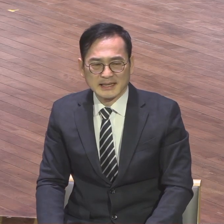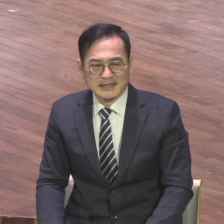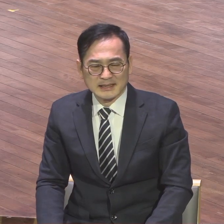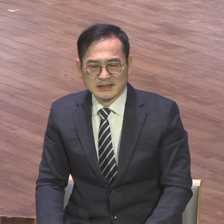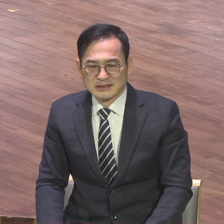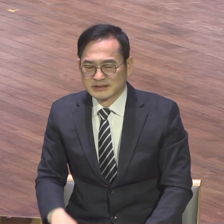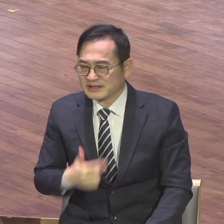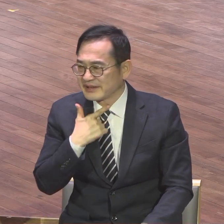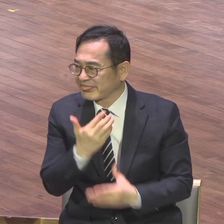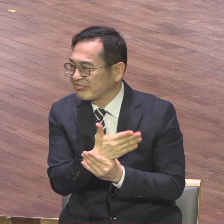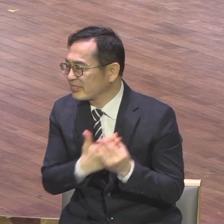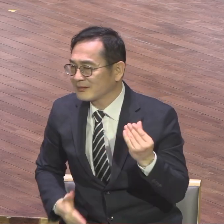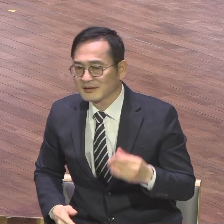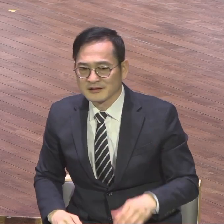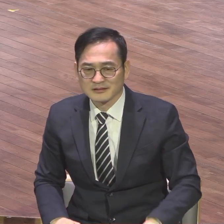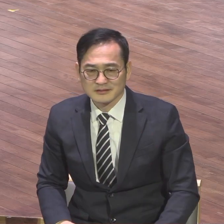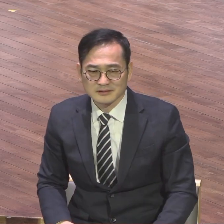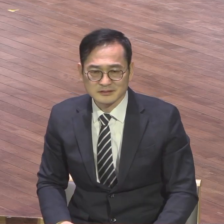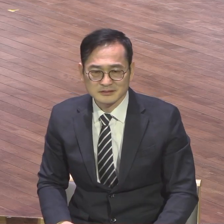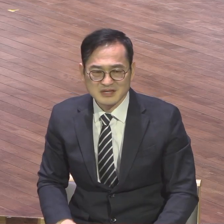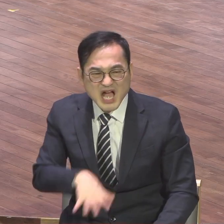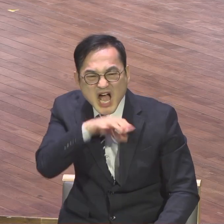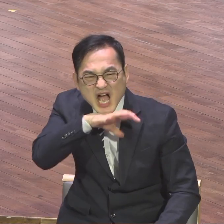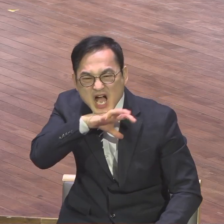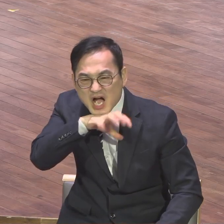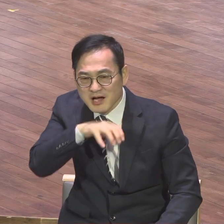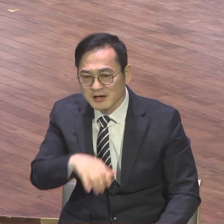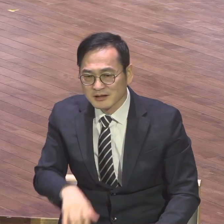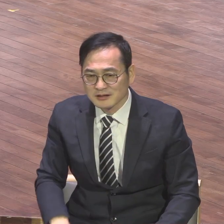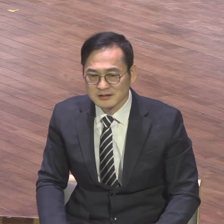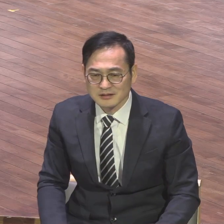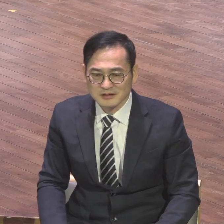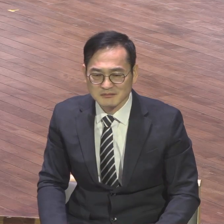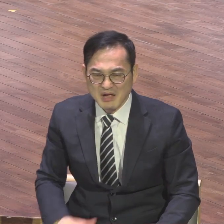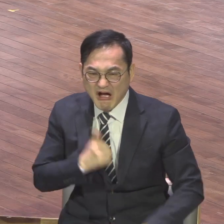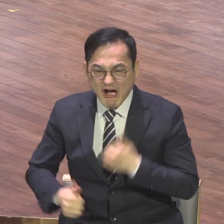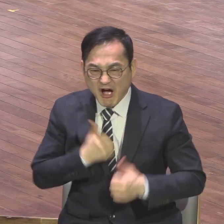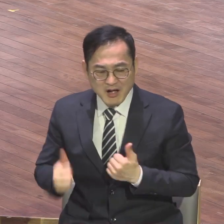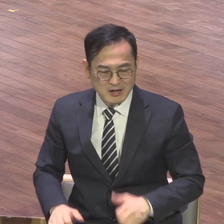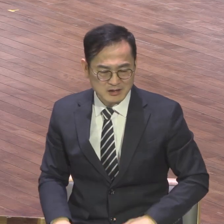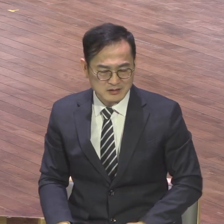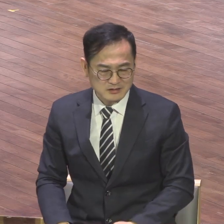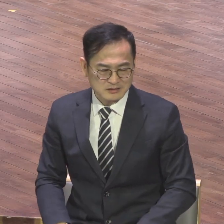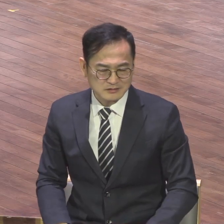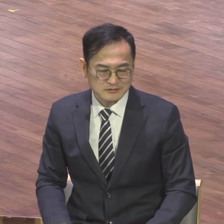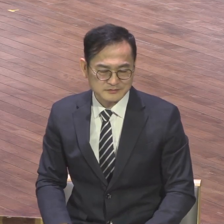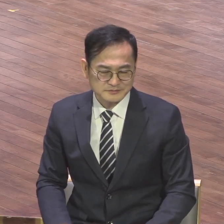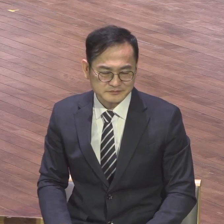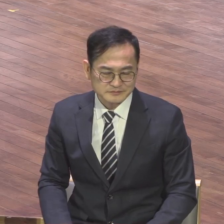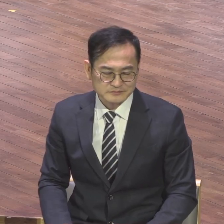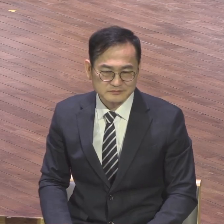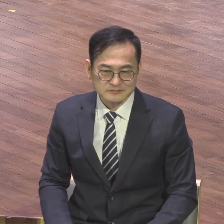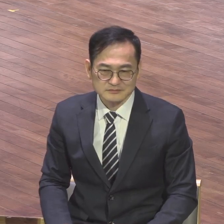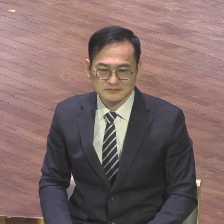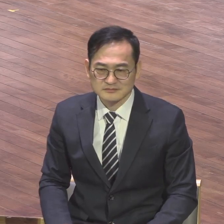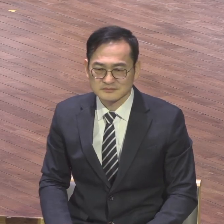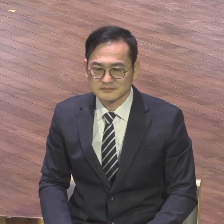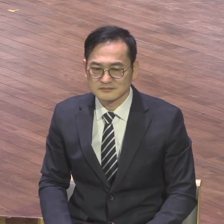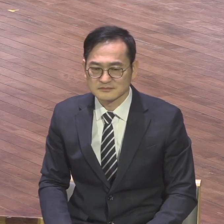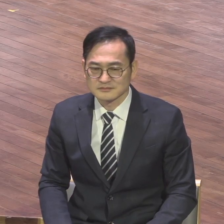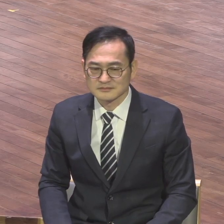입에 욕 나와. 뭐 한다 부정적이야. 입에서 팍팍 내놔.